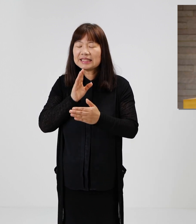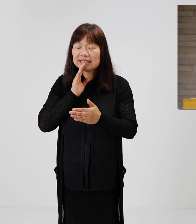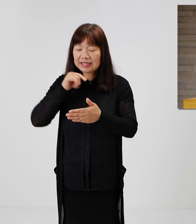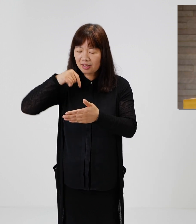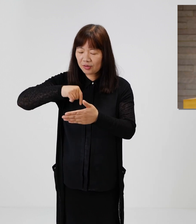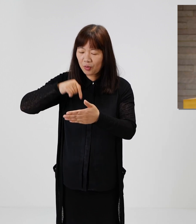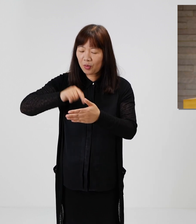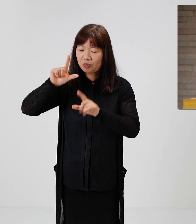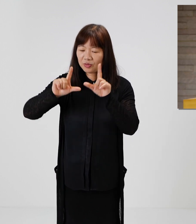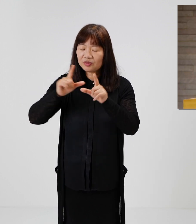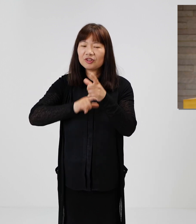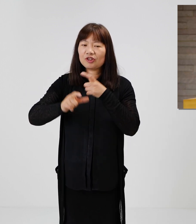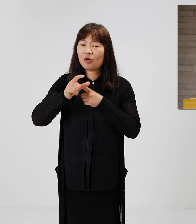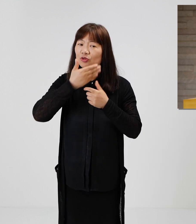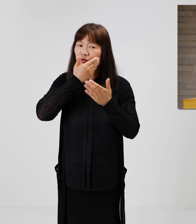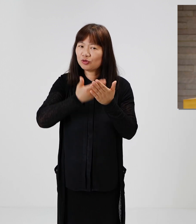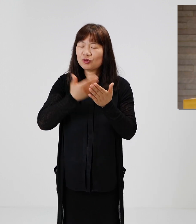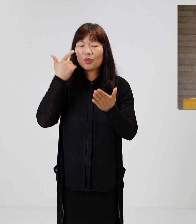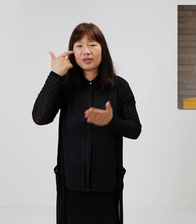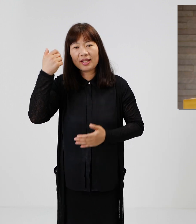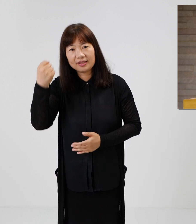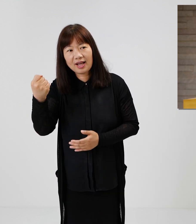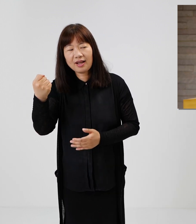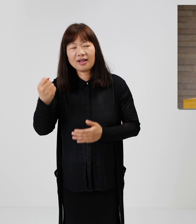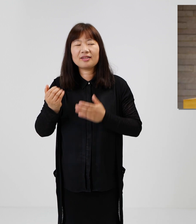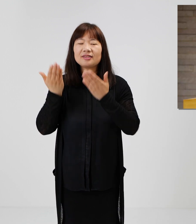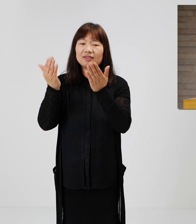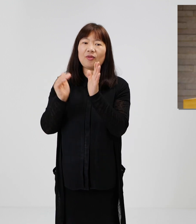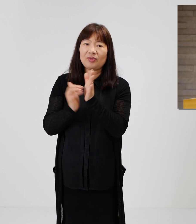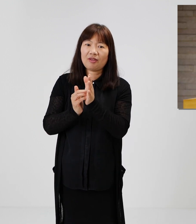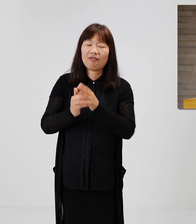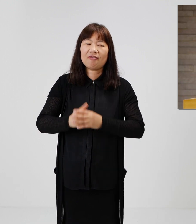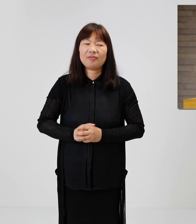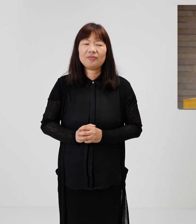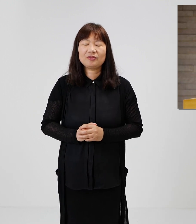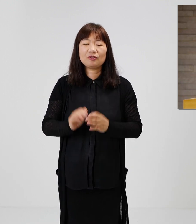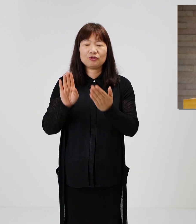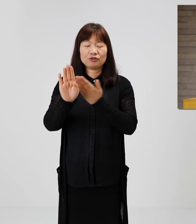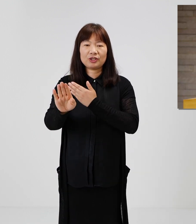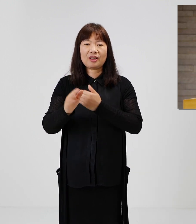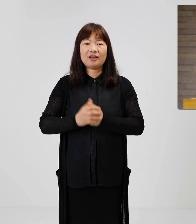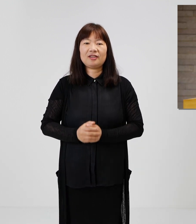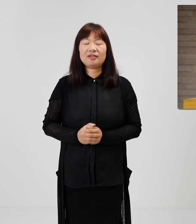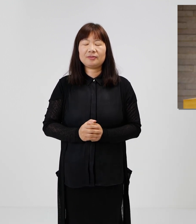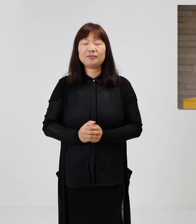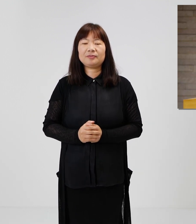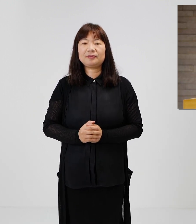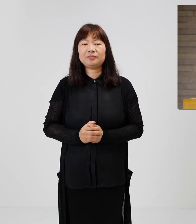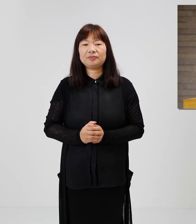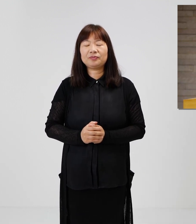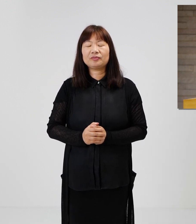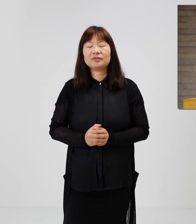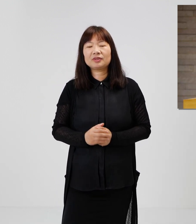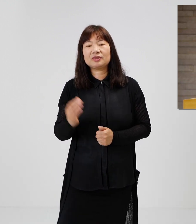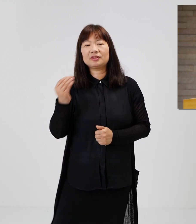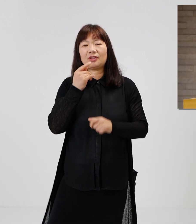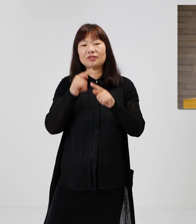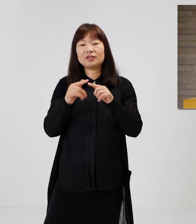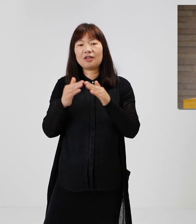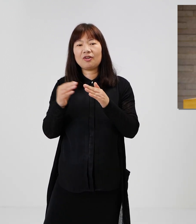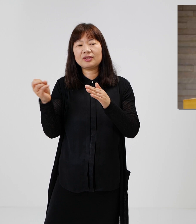중요하지 해서 이제 예배를 드렸습니다. 그리고 나서 이제